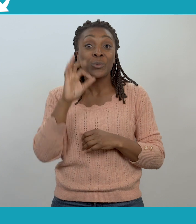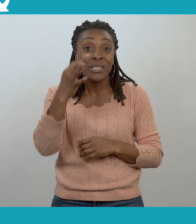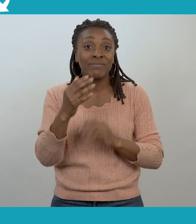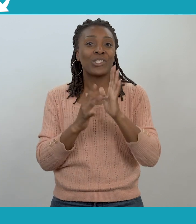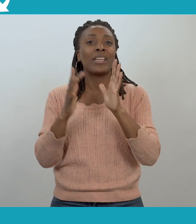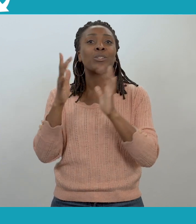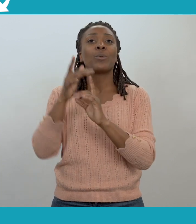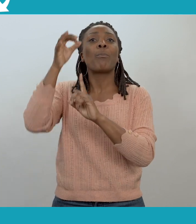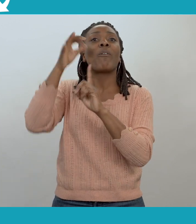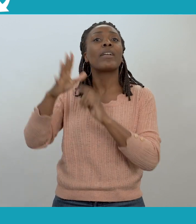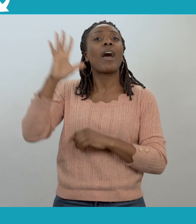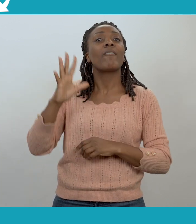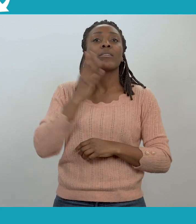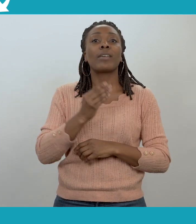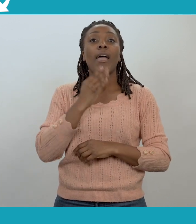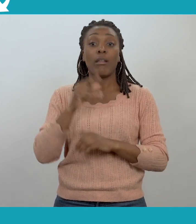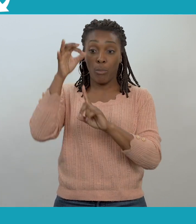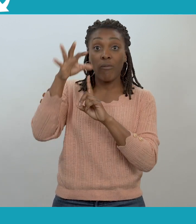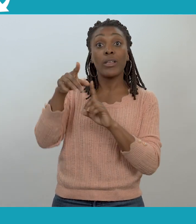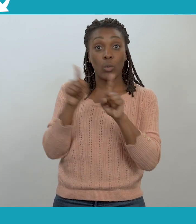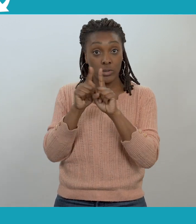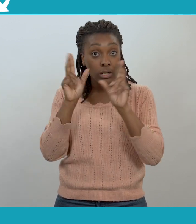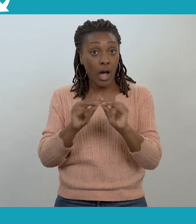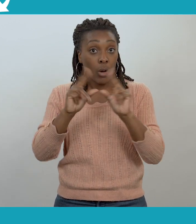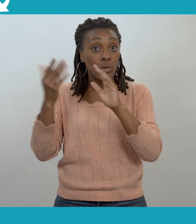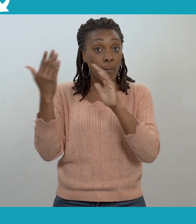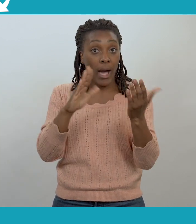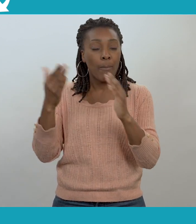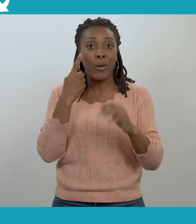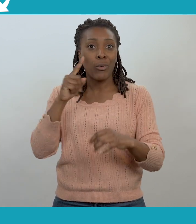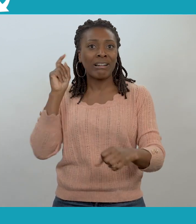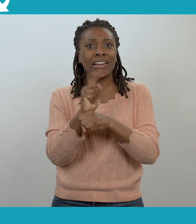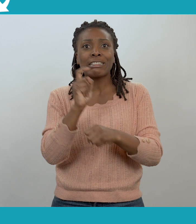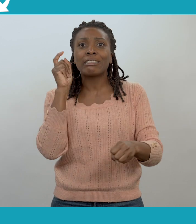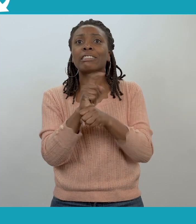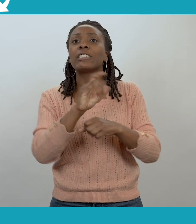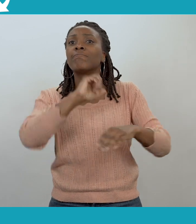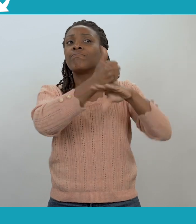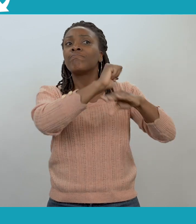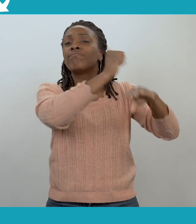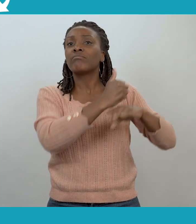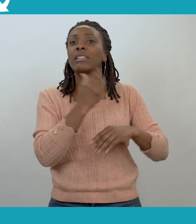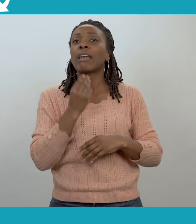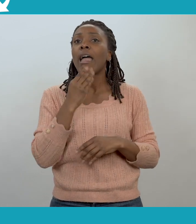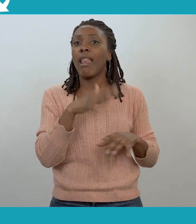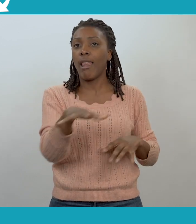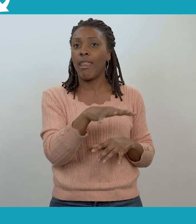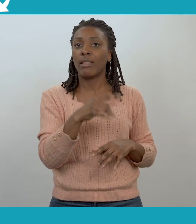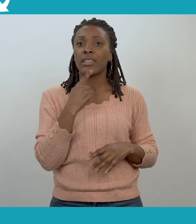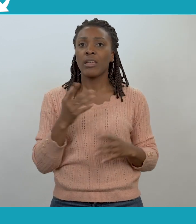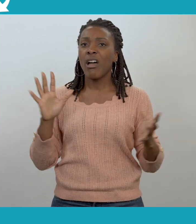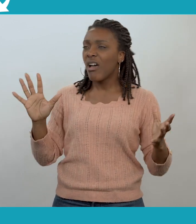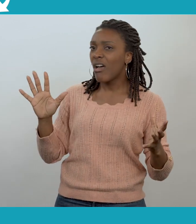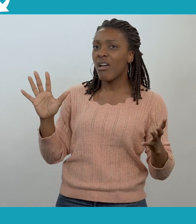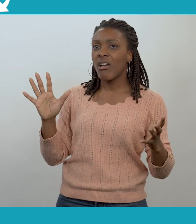des prophètes d'Israël qui racontaient aussi des paraboles afin de critiquer les dirigeants d'Israël qui confondaient leur